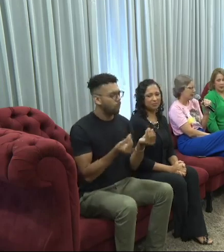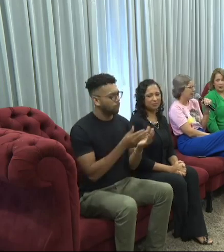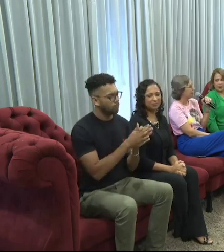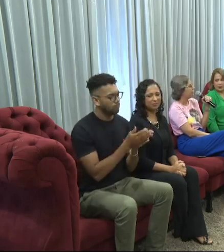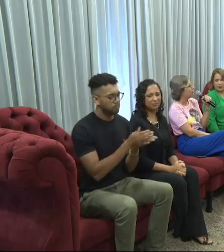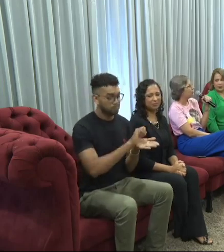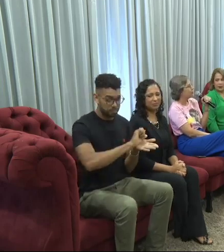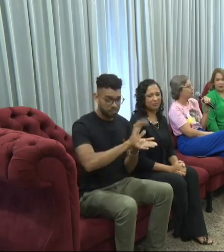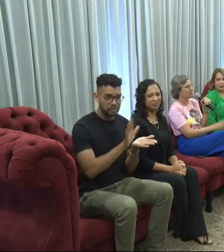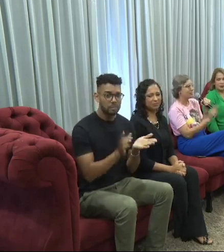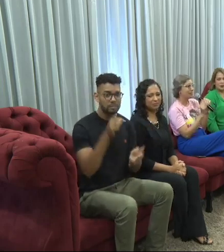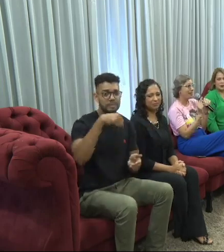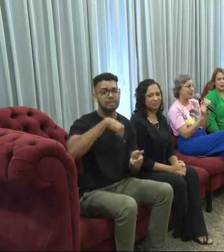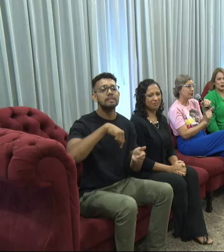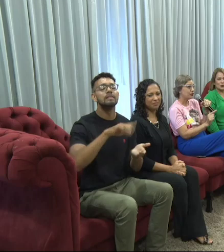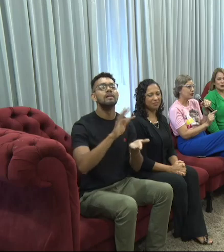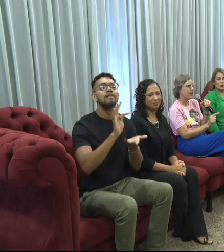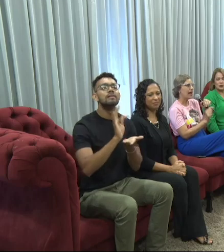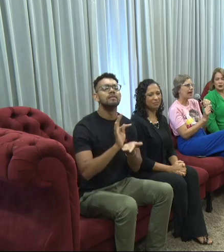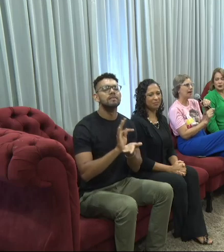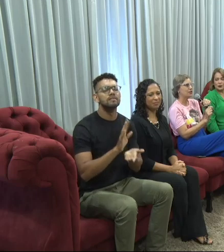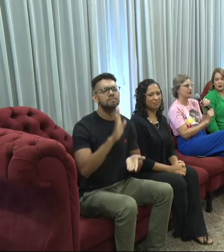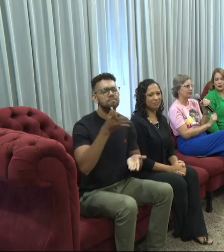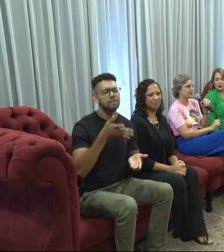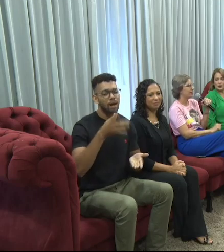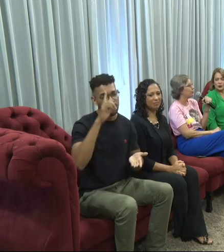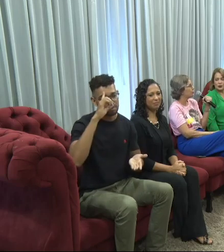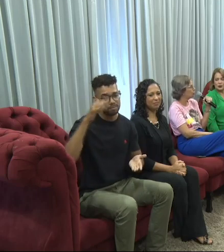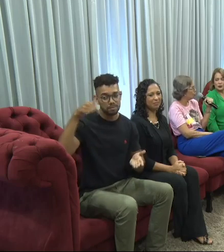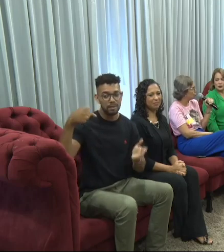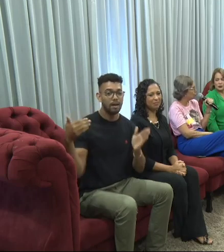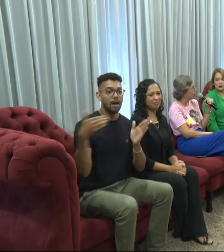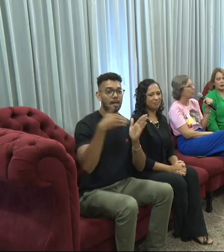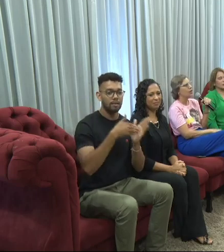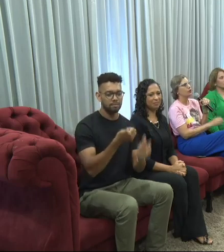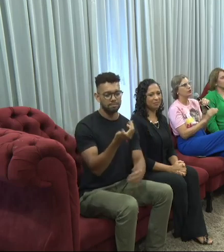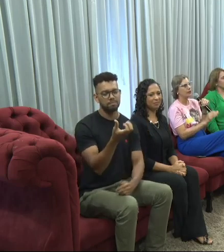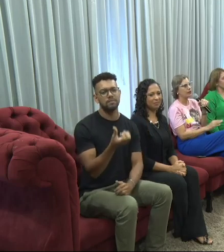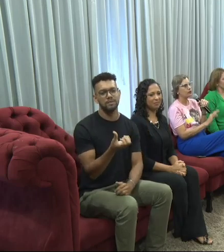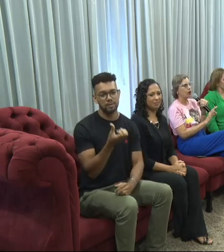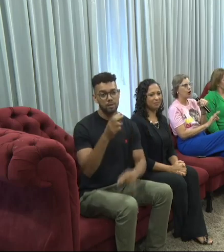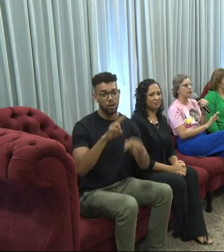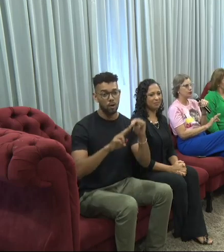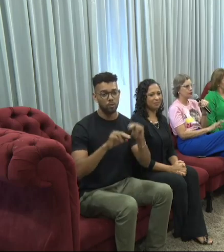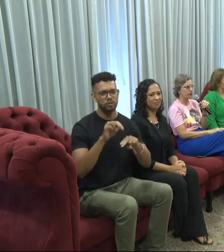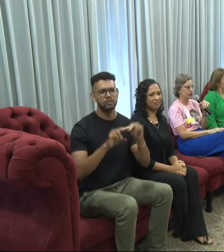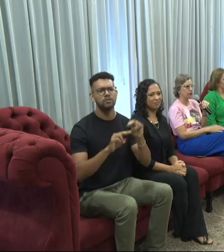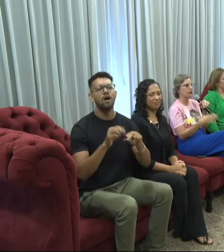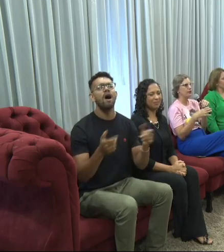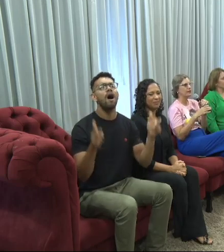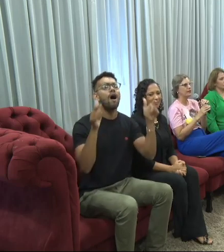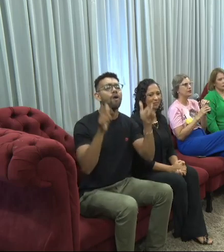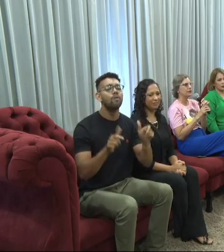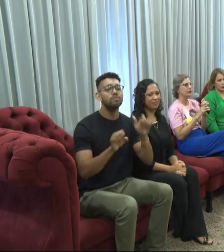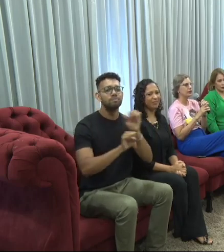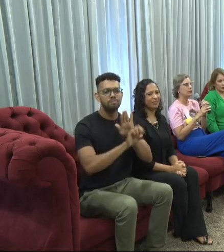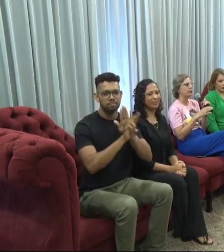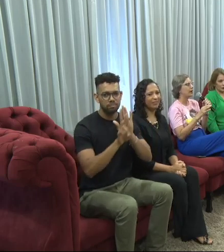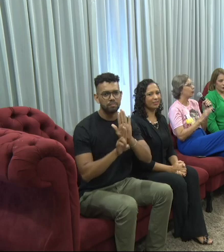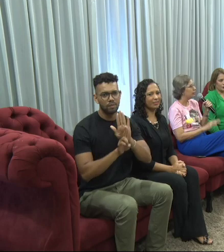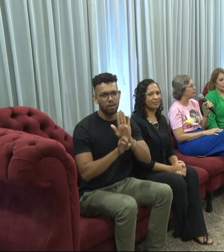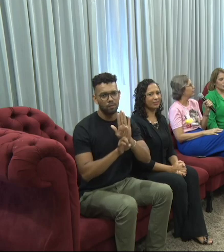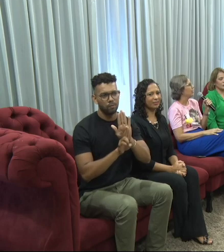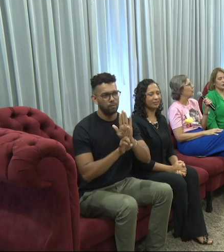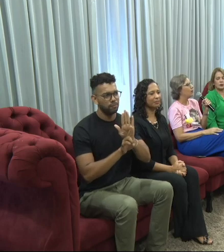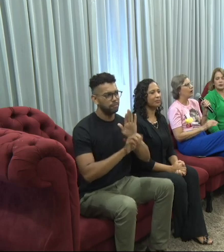chegando. Certeza absoluta. Conta. 7 a 16 de junho, no espaço Rosa dos Ventos, na Universidade Federal